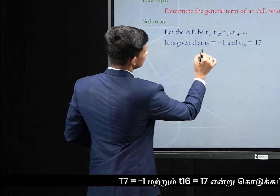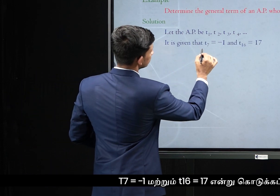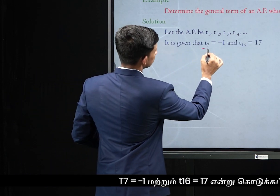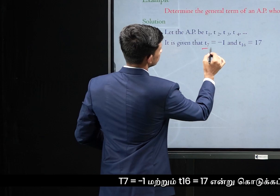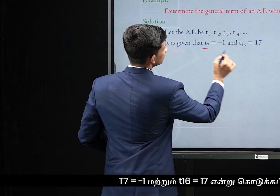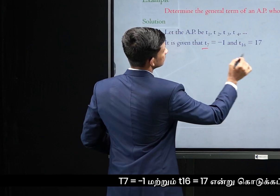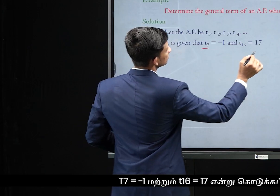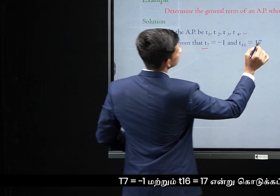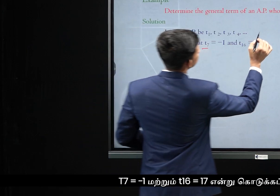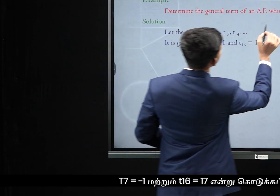கொடுக்கப்பட்டுள்ளது.